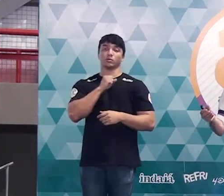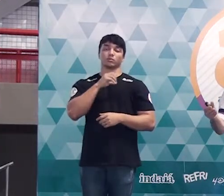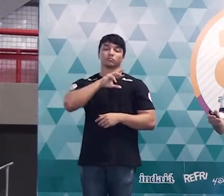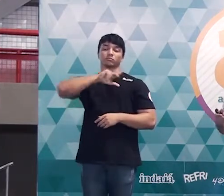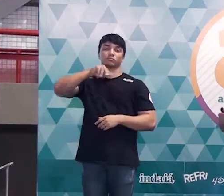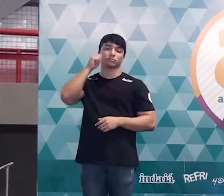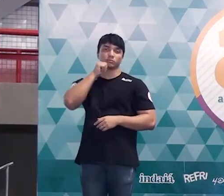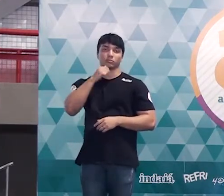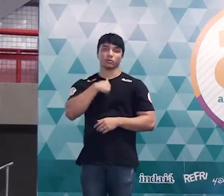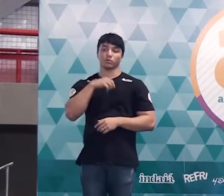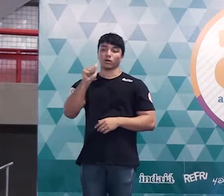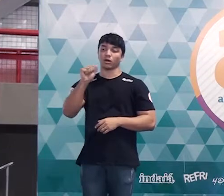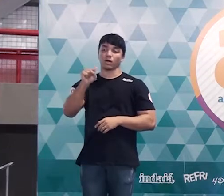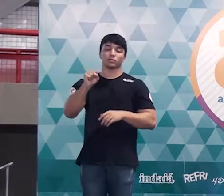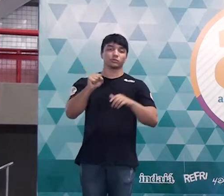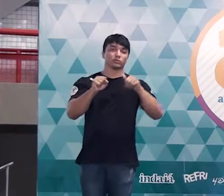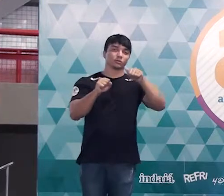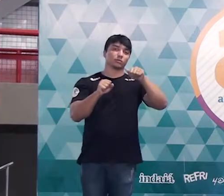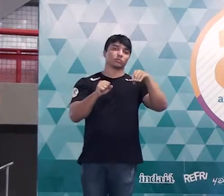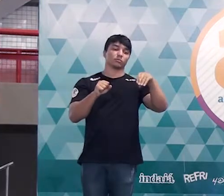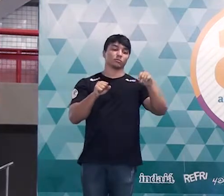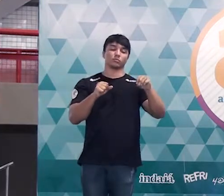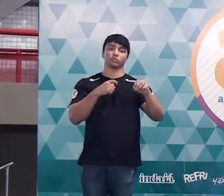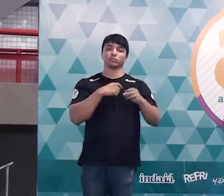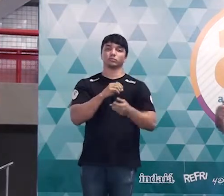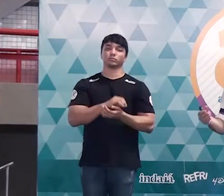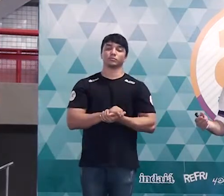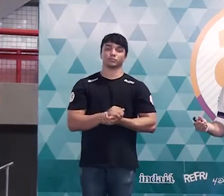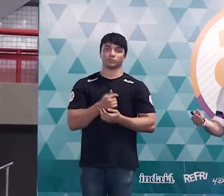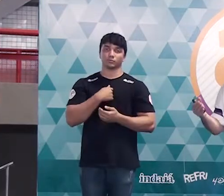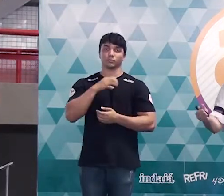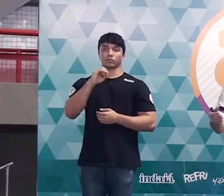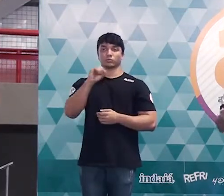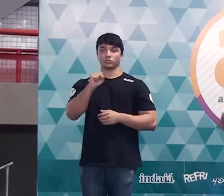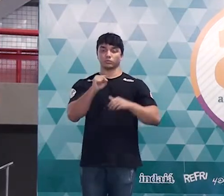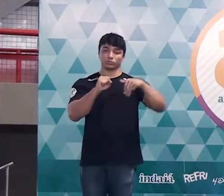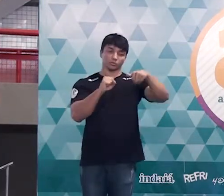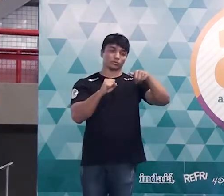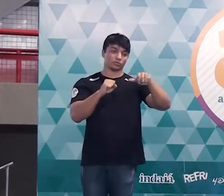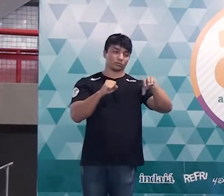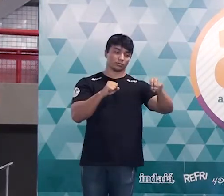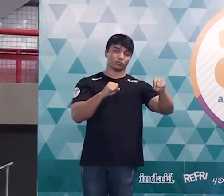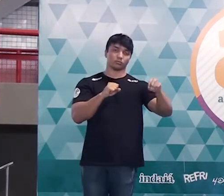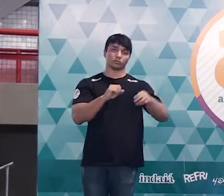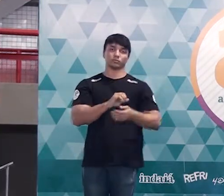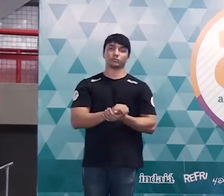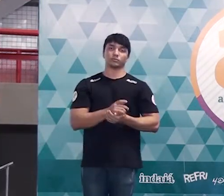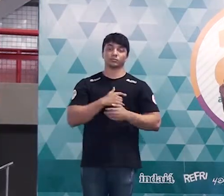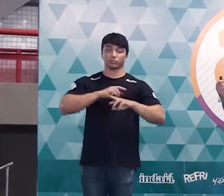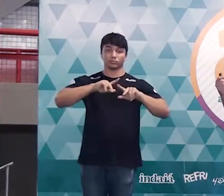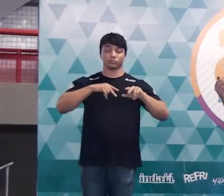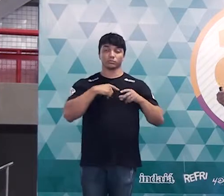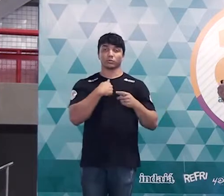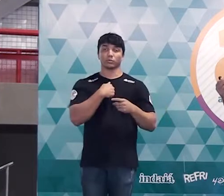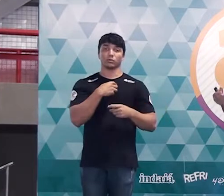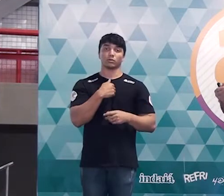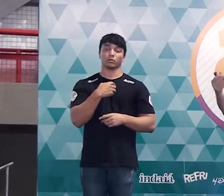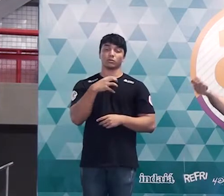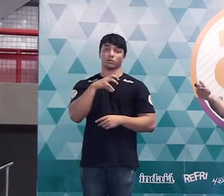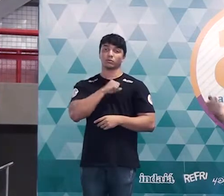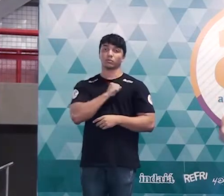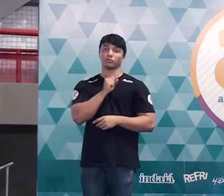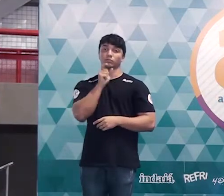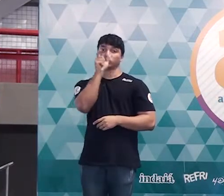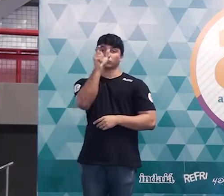Eu as amo. Quem ama vários homens? Eu os amo. Ainda pode dizer eu